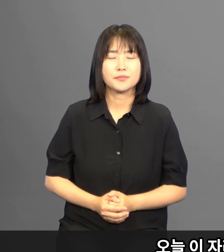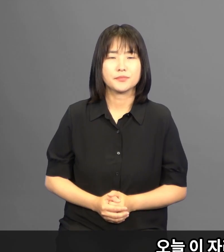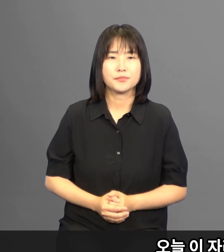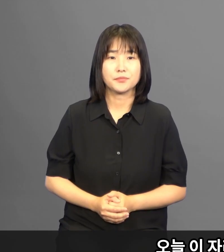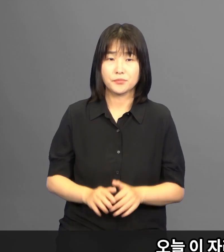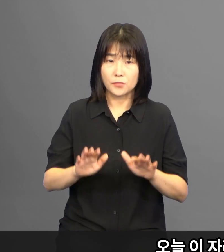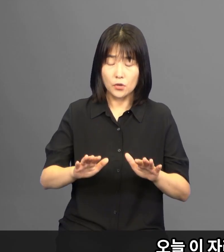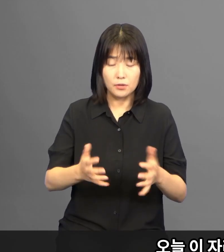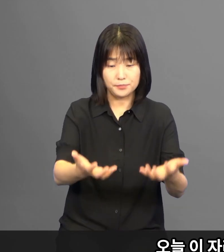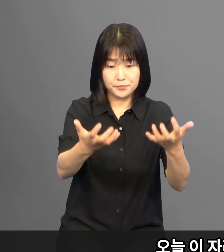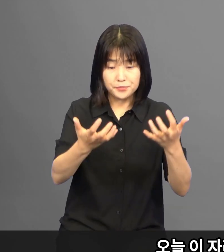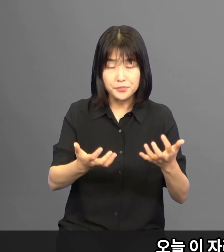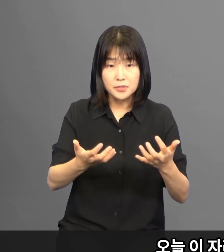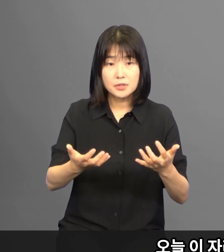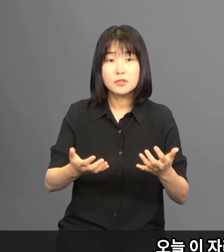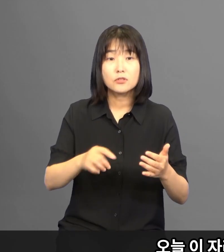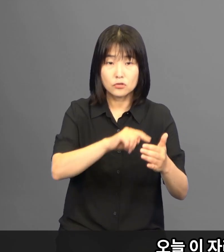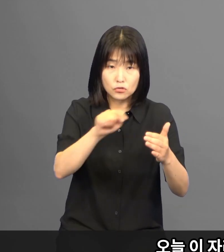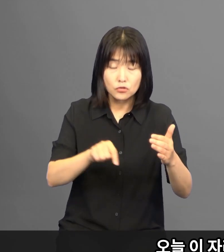오늘 이 자리에 오신 분 중에